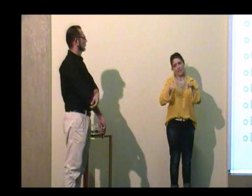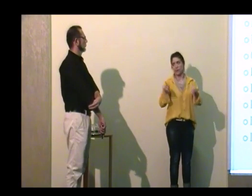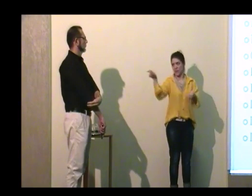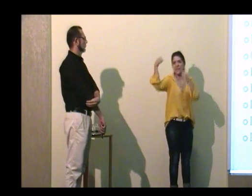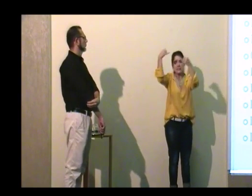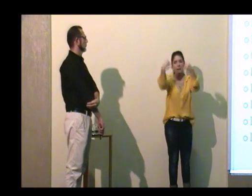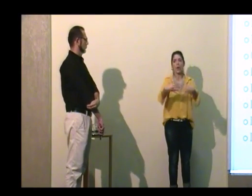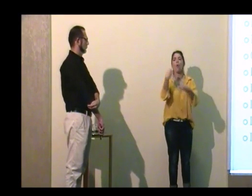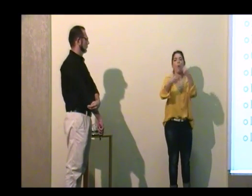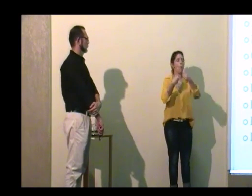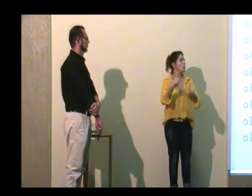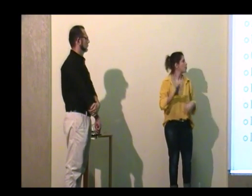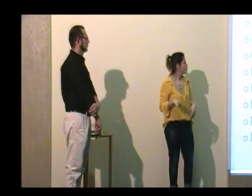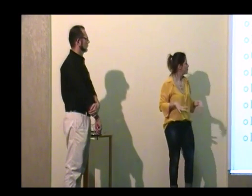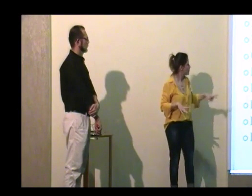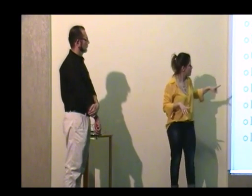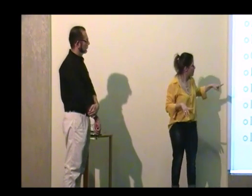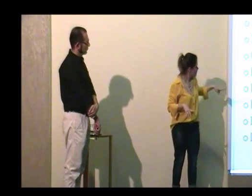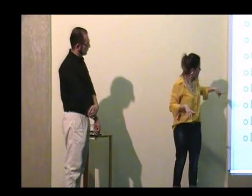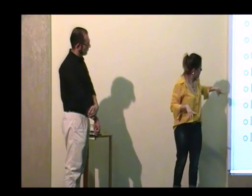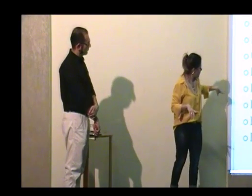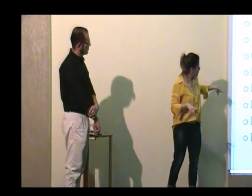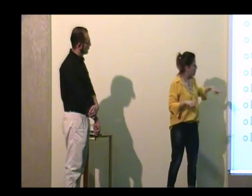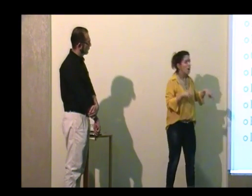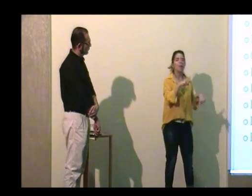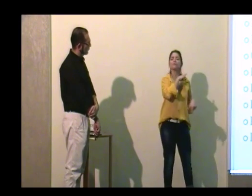Ou nas mãos ou nos pés.